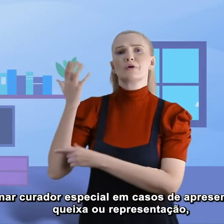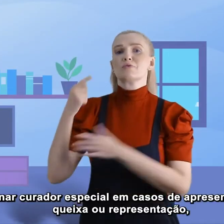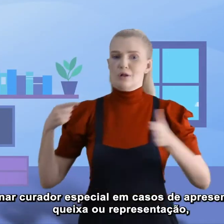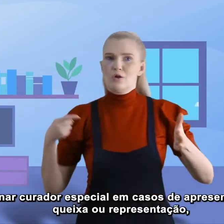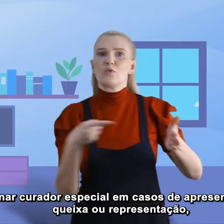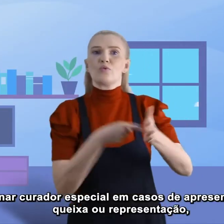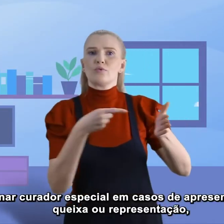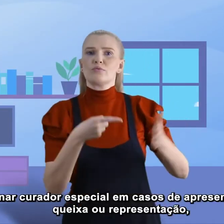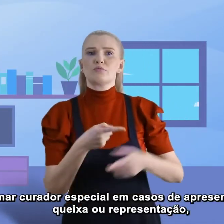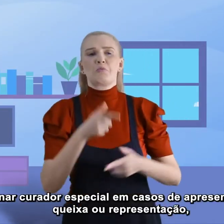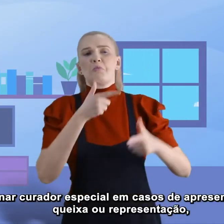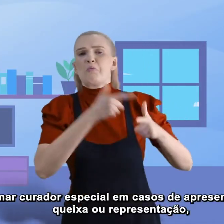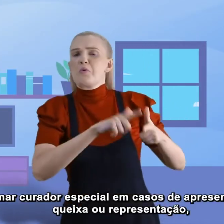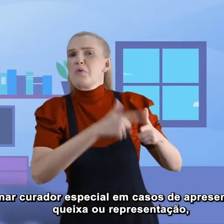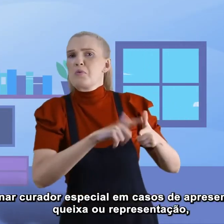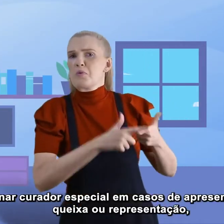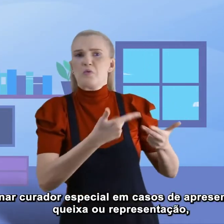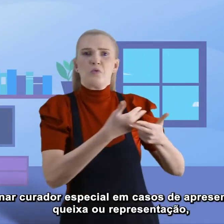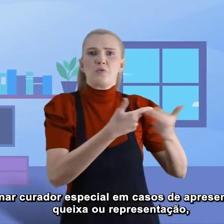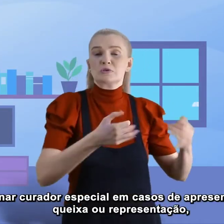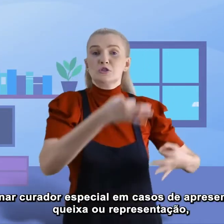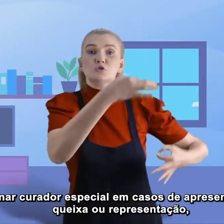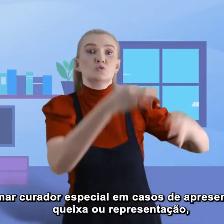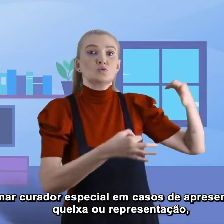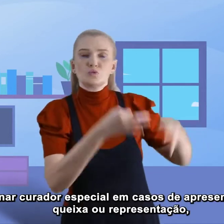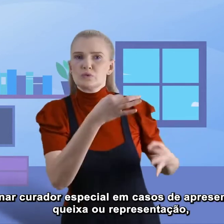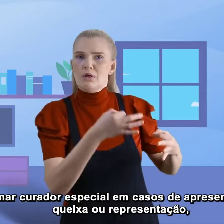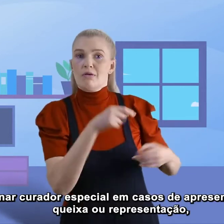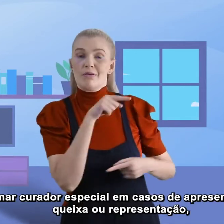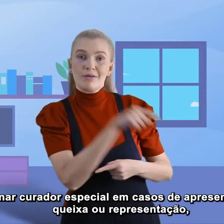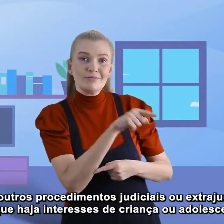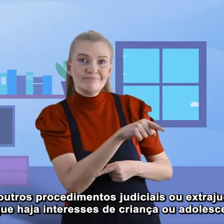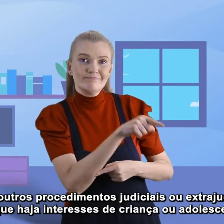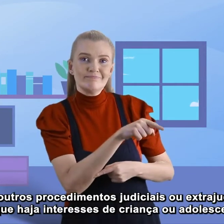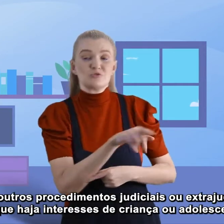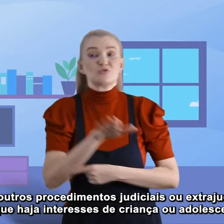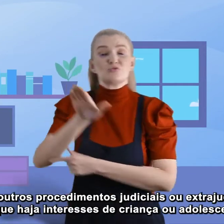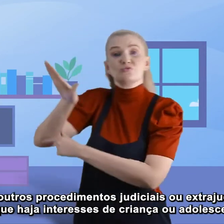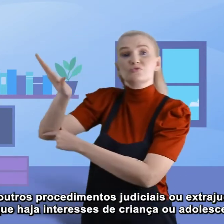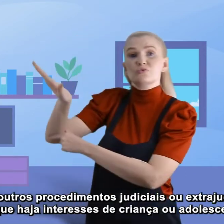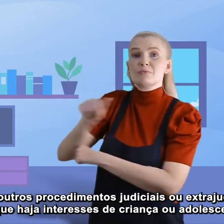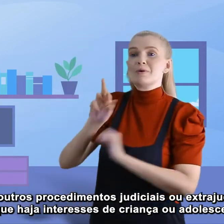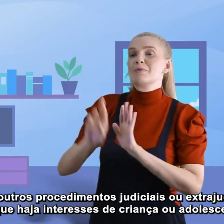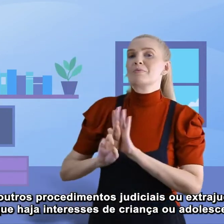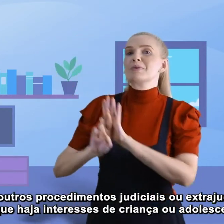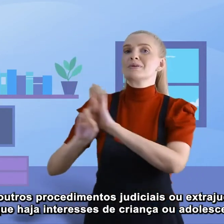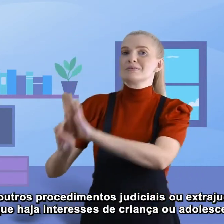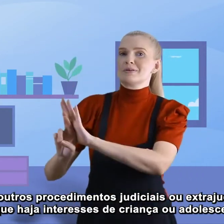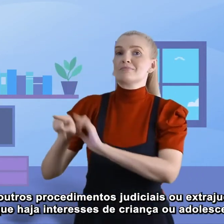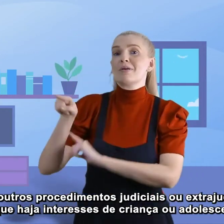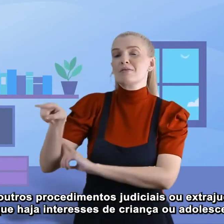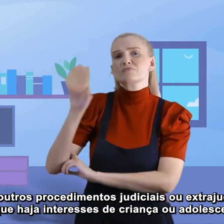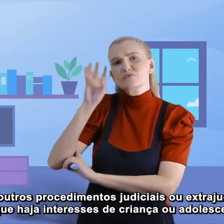designar curador especial em casos de apresentação de queixa ou representação ou de outros procedimentos judiciais ou extrajudiciais em